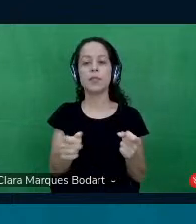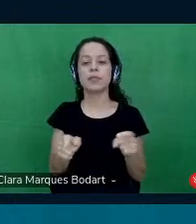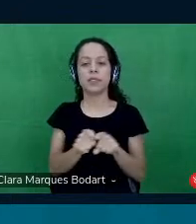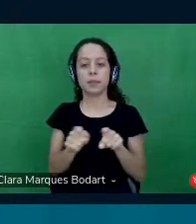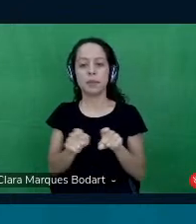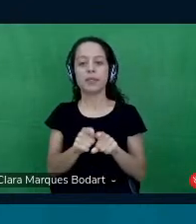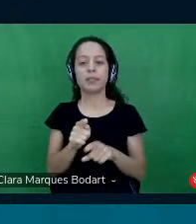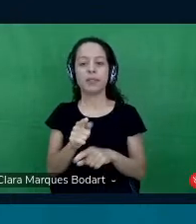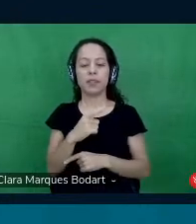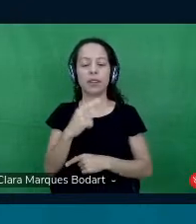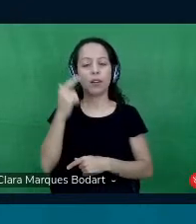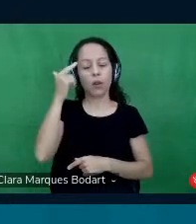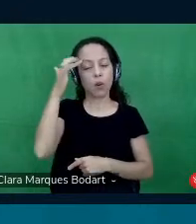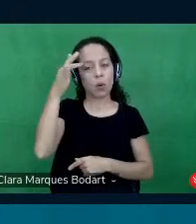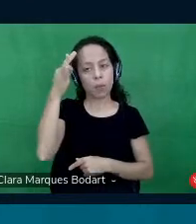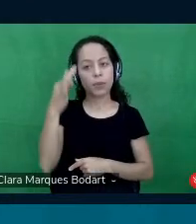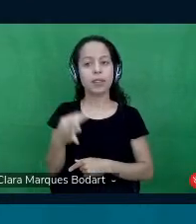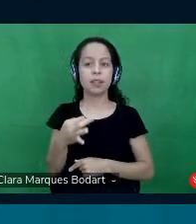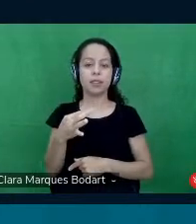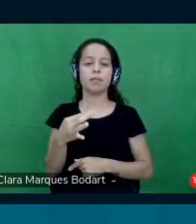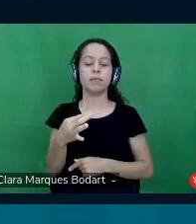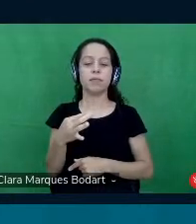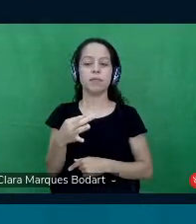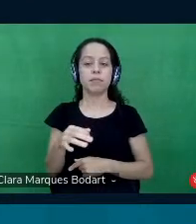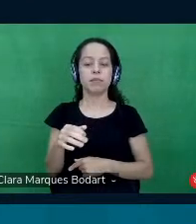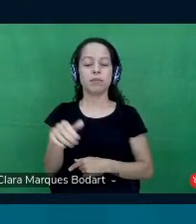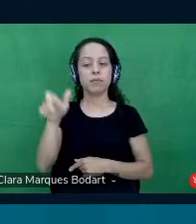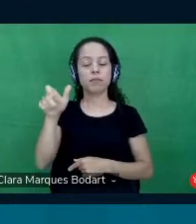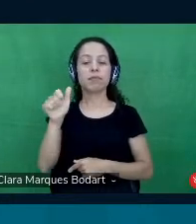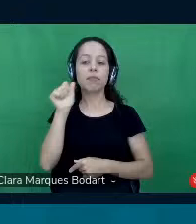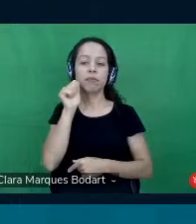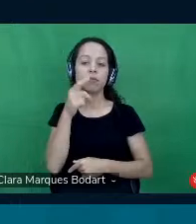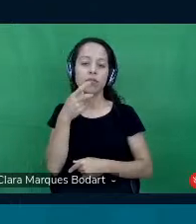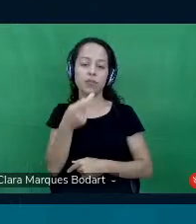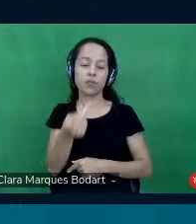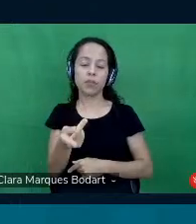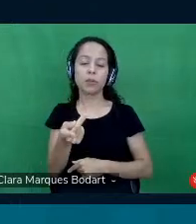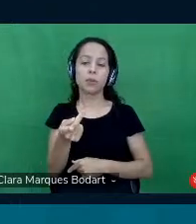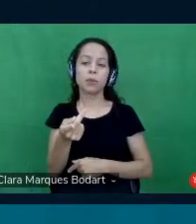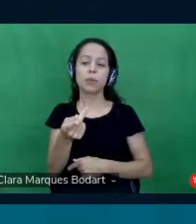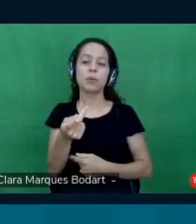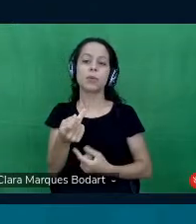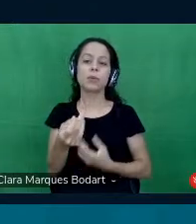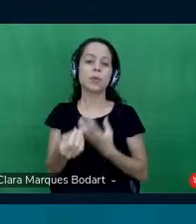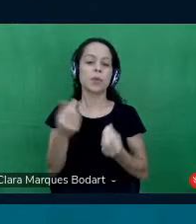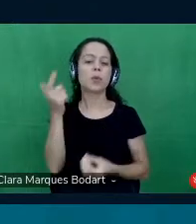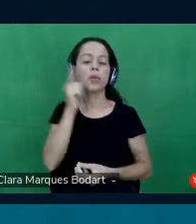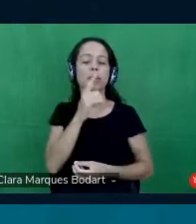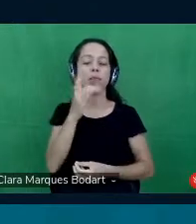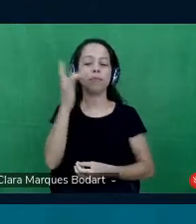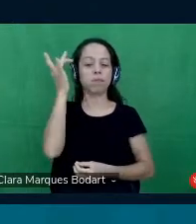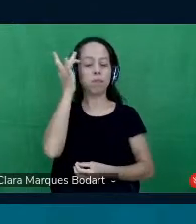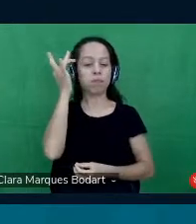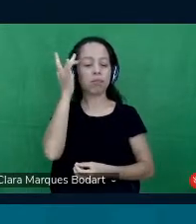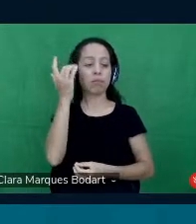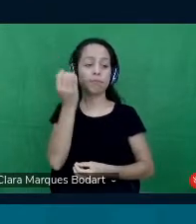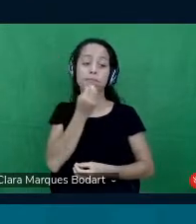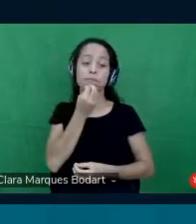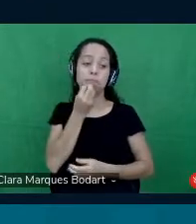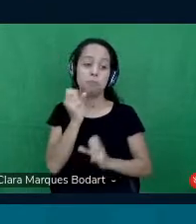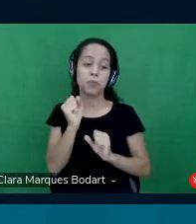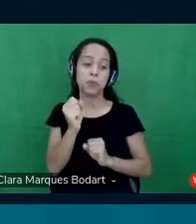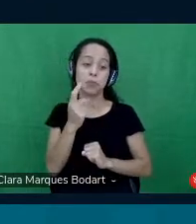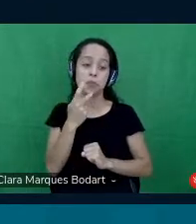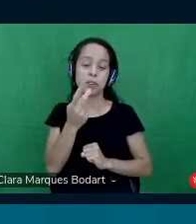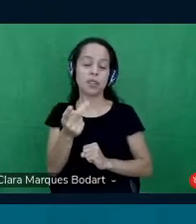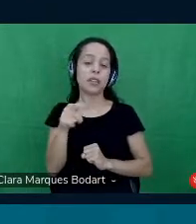né, do interlocutor, ela chega à conclusão que talvez, como ela mesma diz, para ser mais eficaz, ela poderia ter só dito que é um